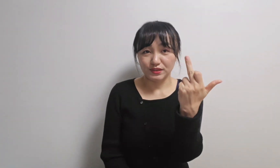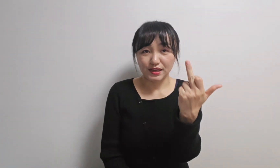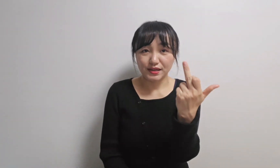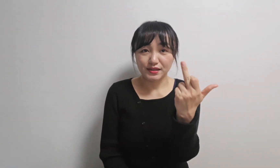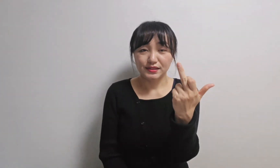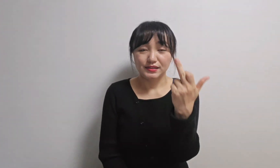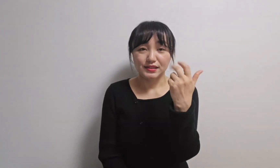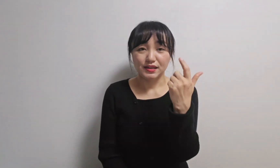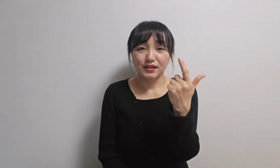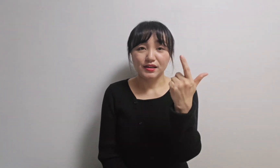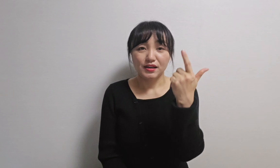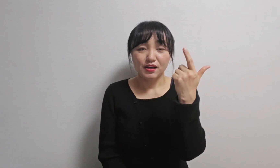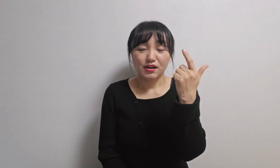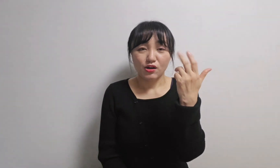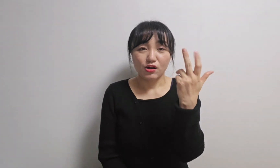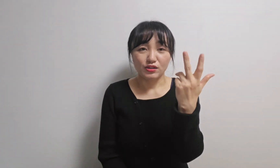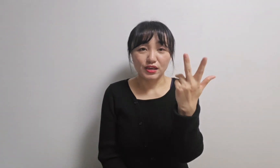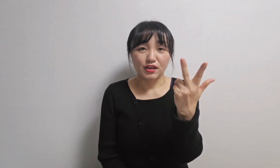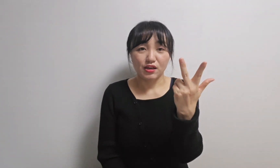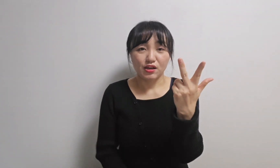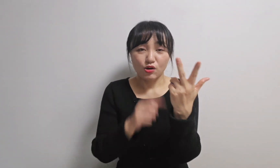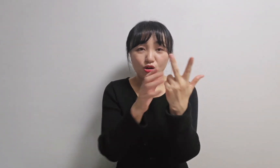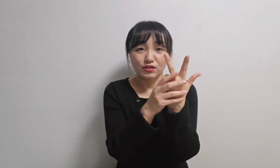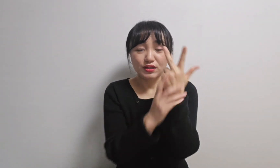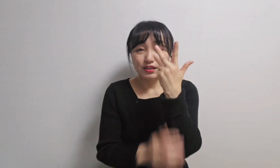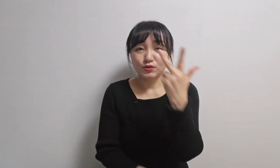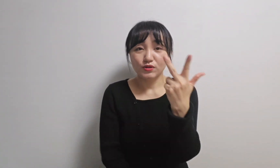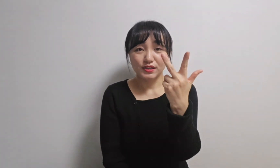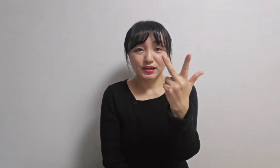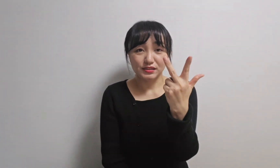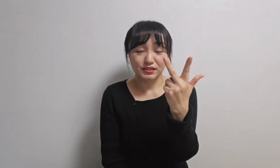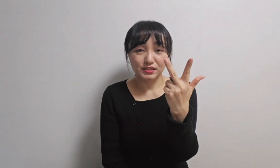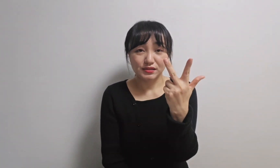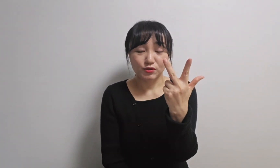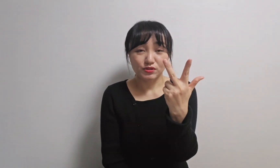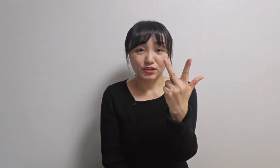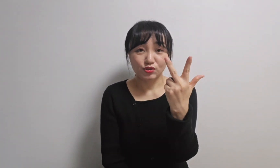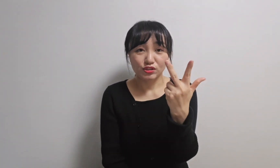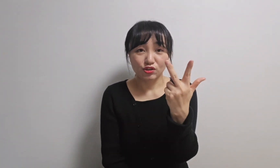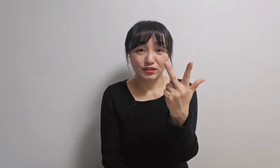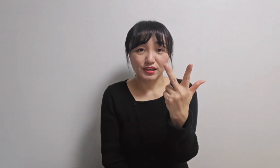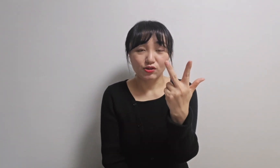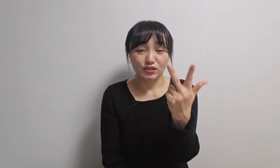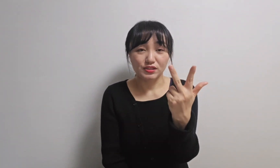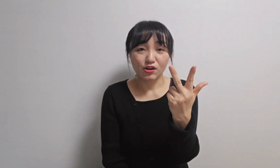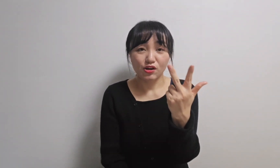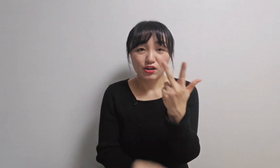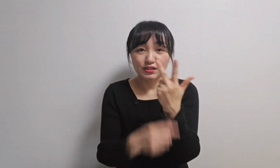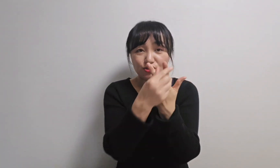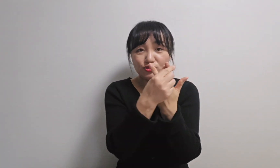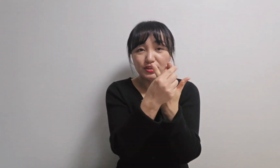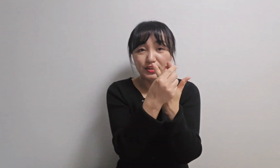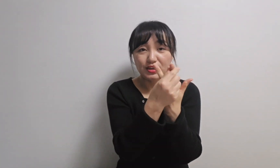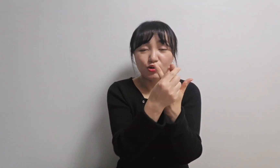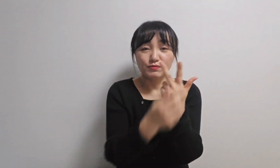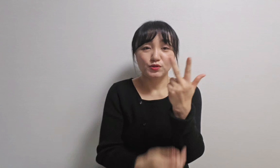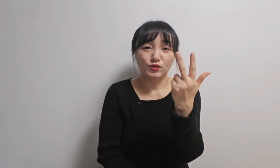줍니다. 자, 이렇게 세 손가락을 해주실 건데 여기서 이제 중간에